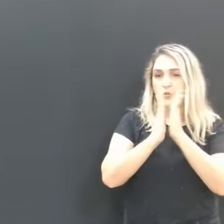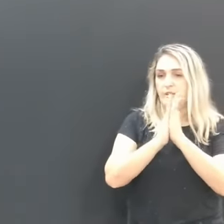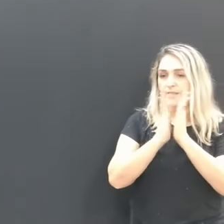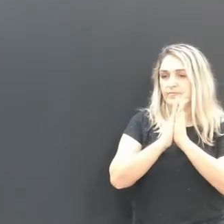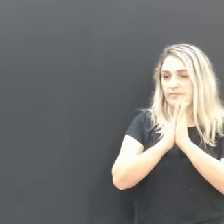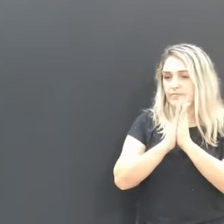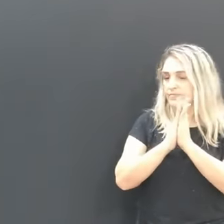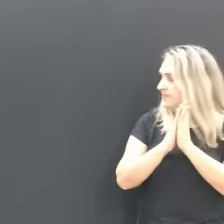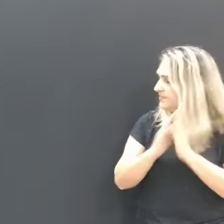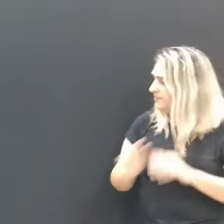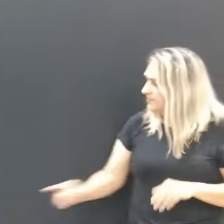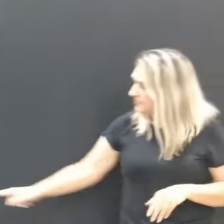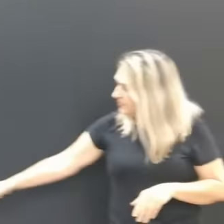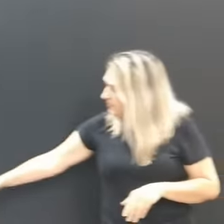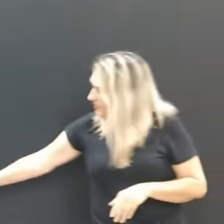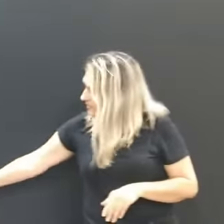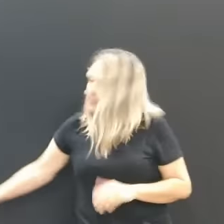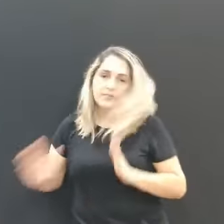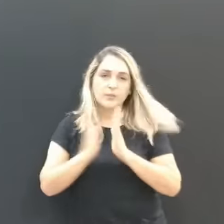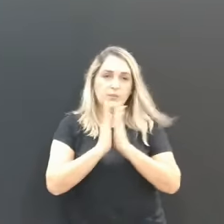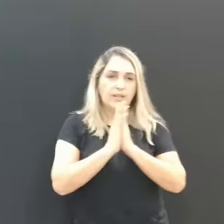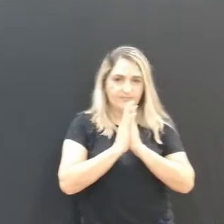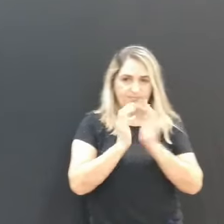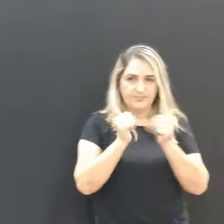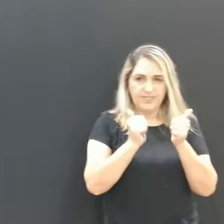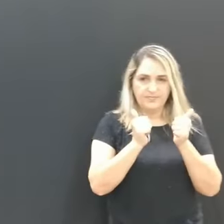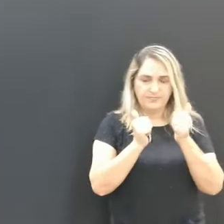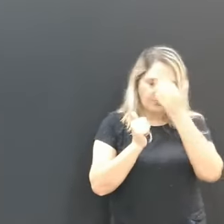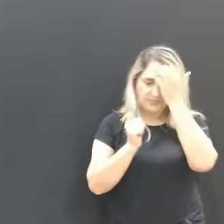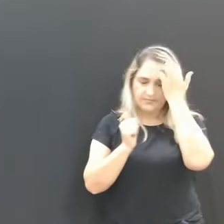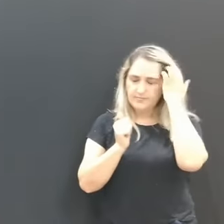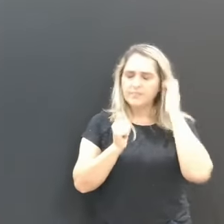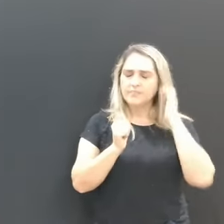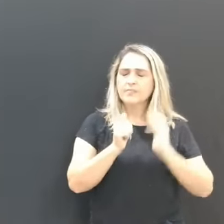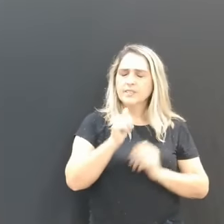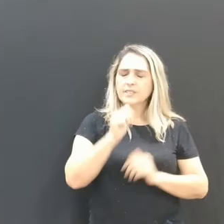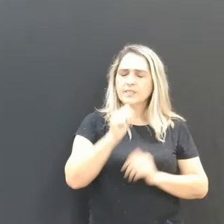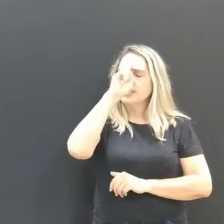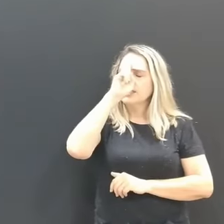Eu vou orar por vocês nesse momento. Vamos orar juntos? Amém?